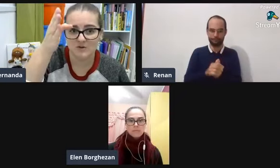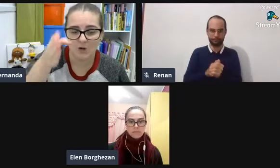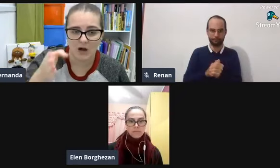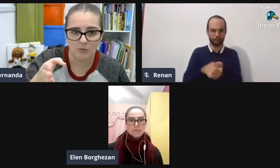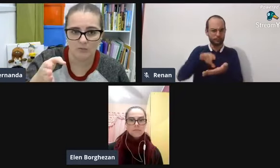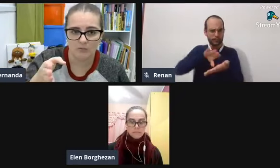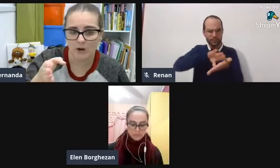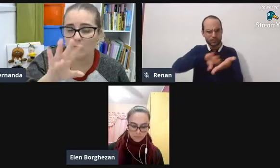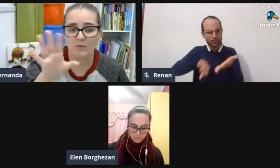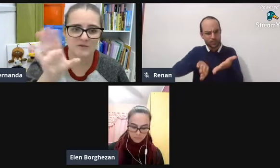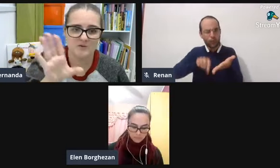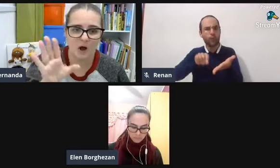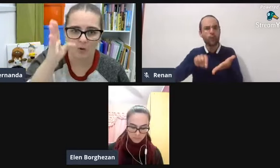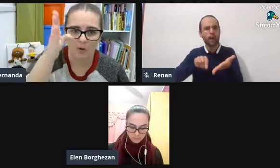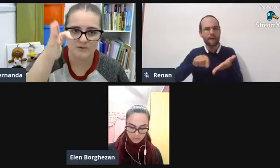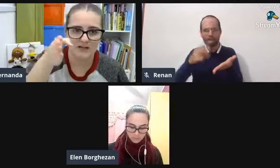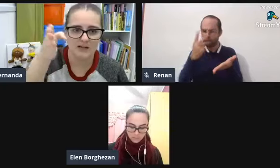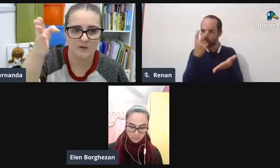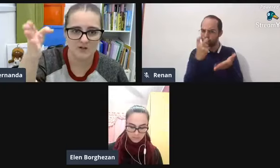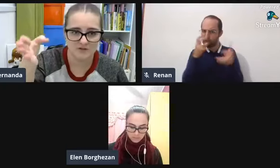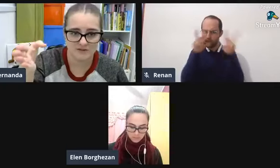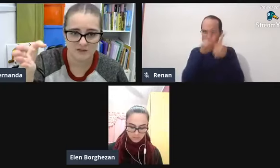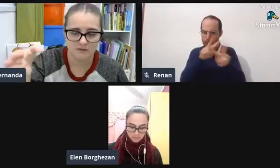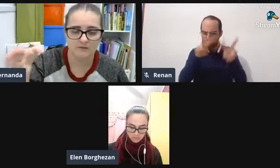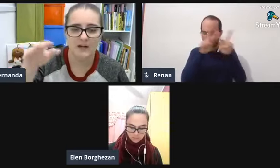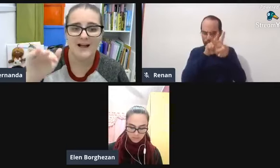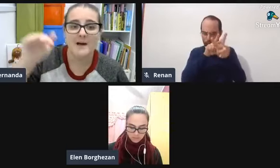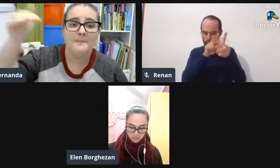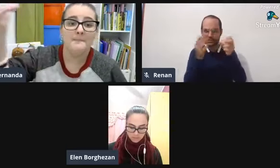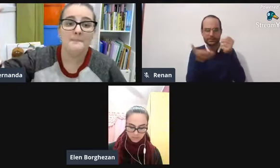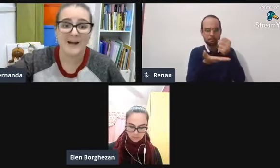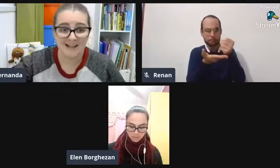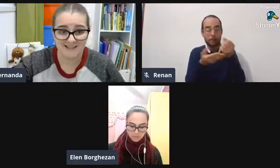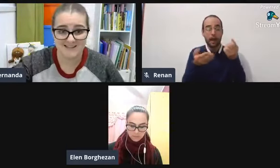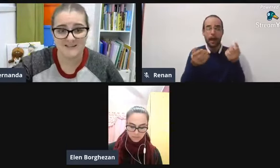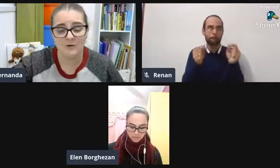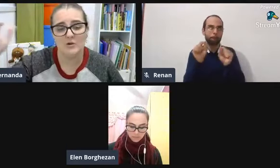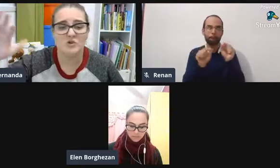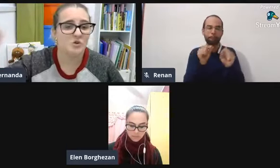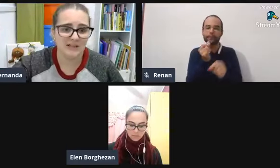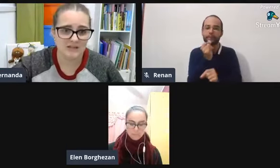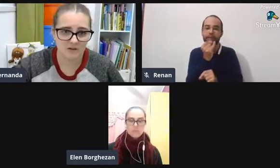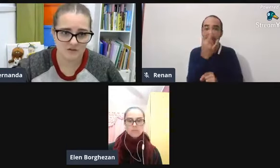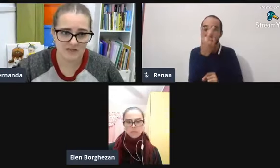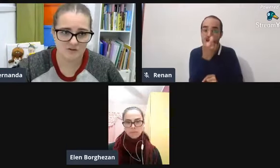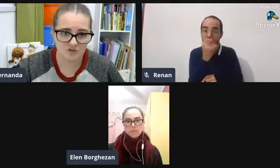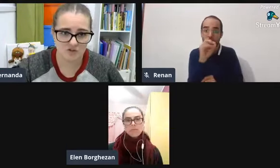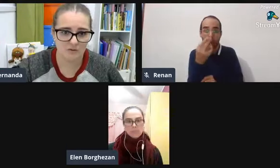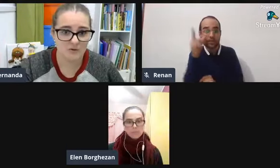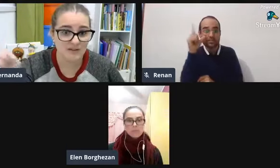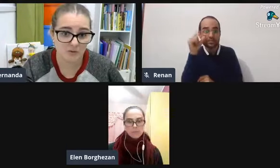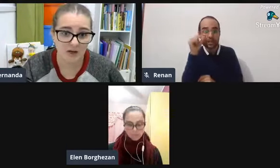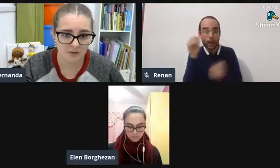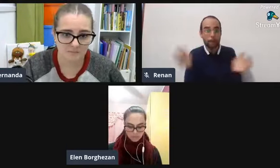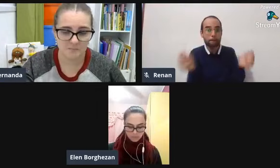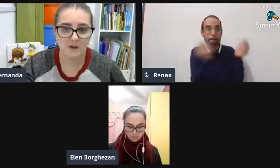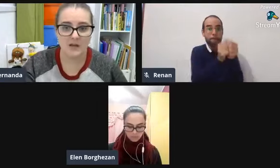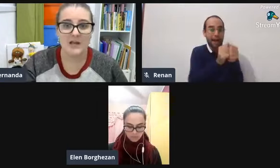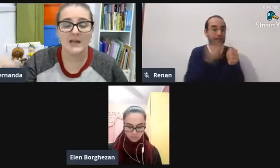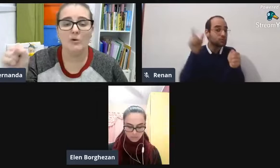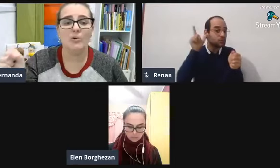deficiência visual, alguma visual, ou cegueira ou baixa visão, mais surdez ou deficiência auditiva, eu